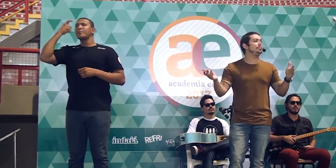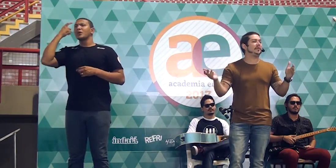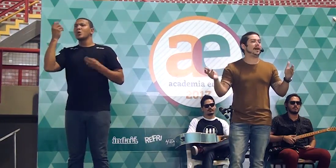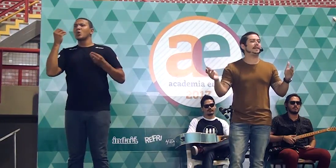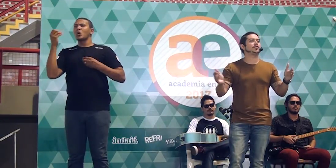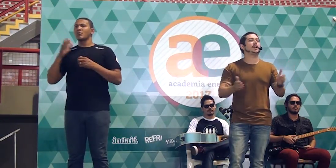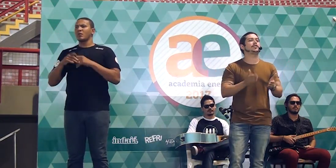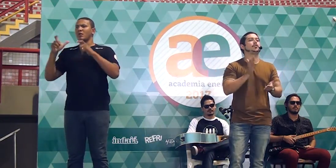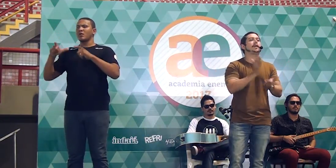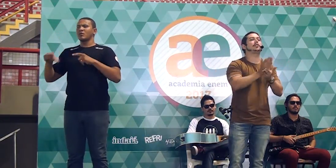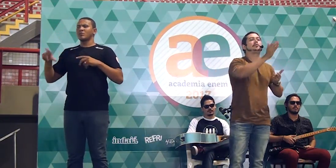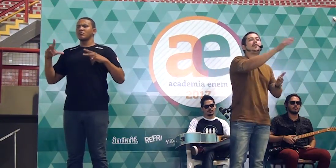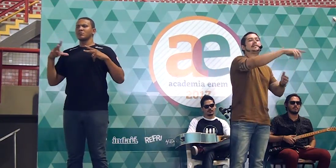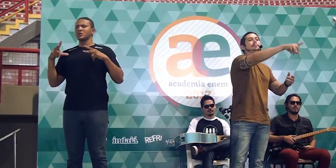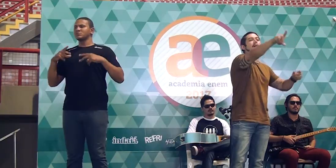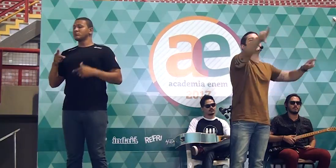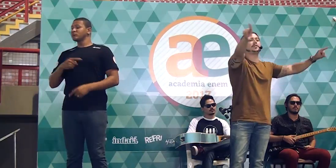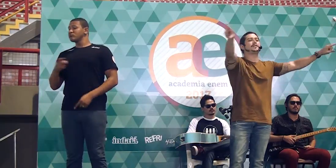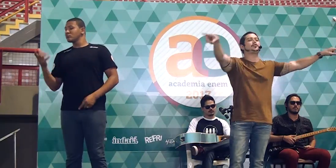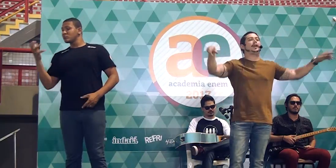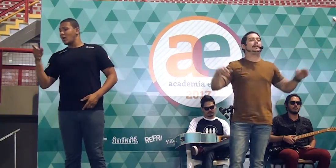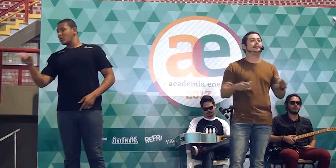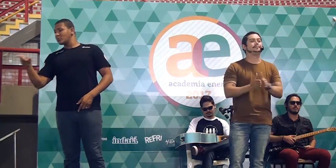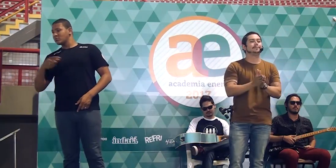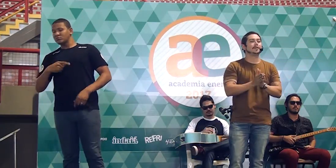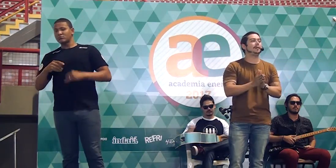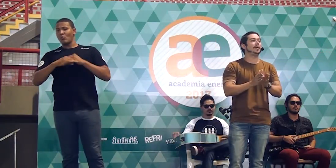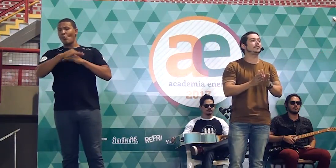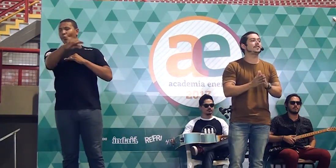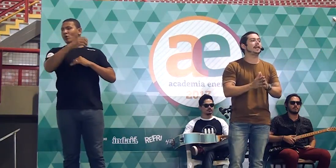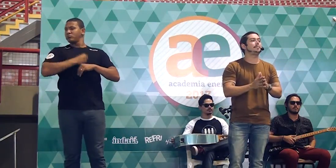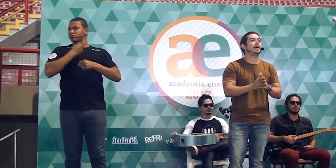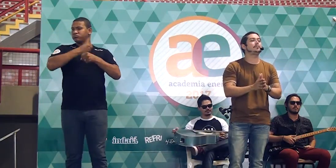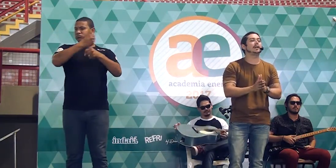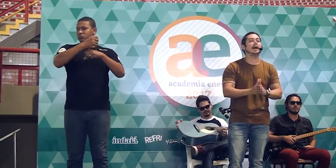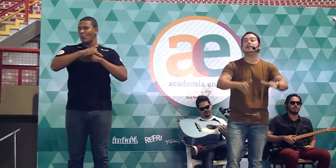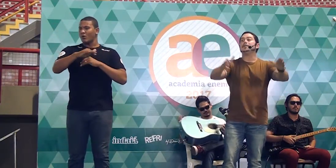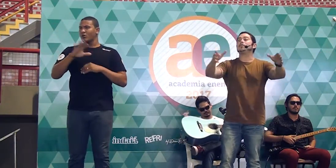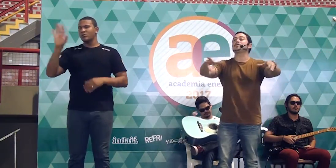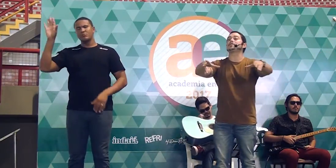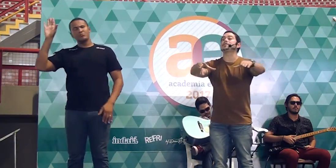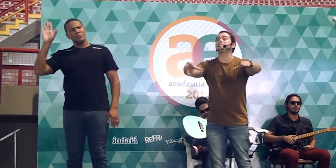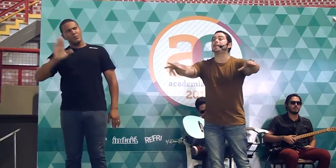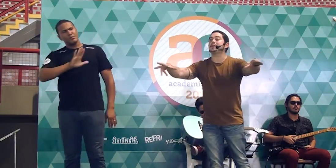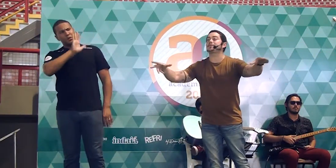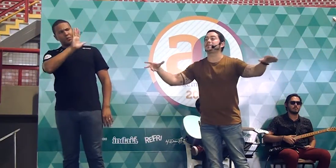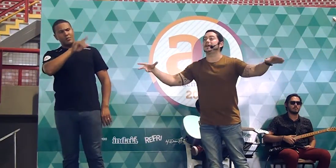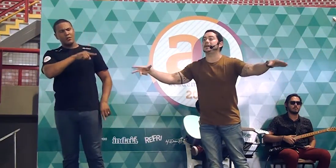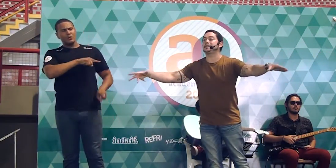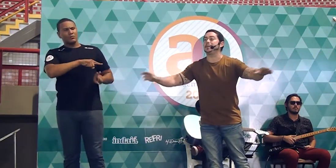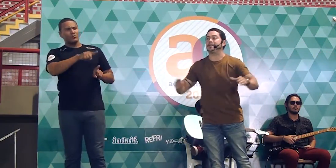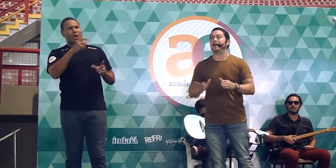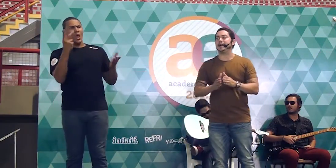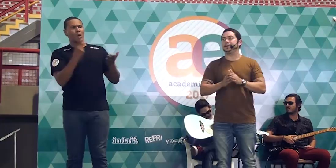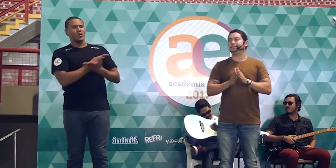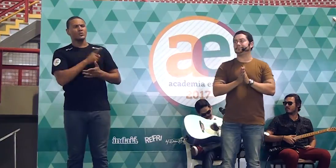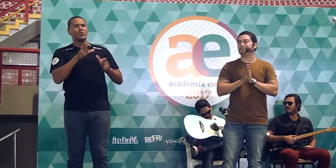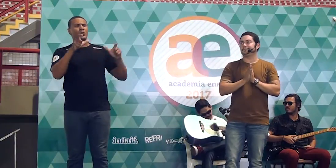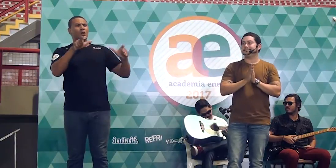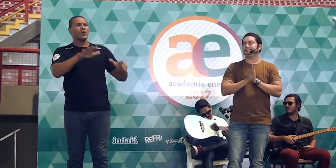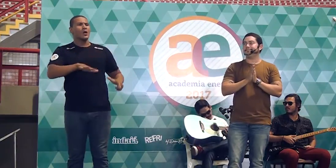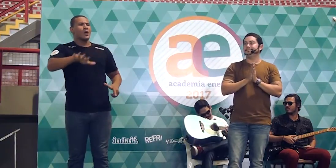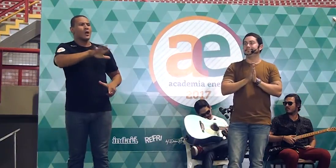ou um órgão privado ia chegar e dizer, eu quero que tu faça ampliação dessa estrada. Primeira coisa que ele ia perguntar, quais são os impactos que vai trazer para essa